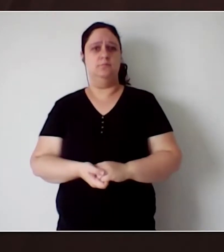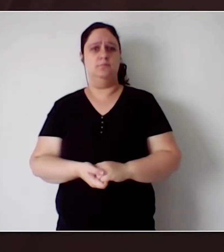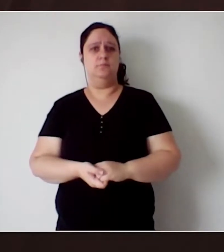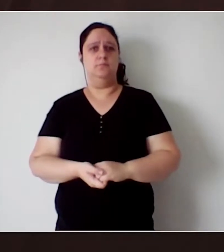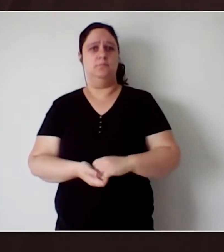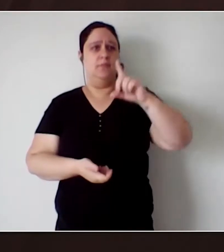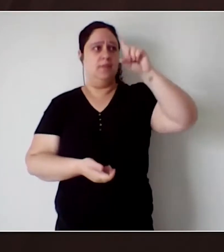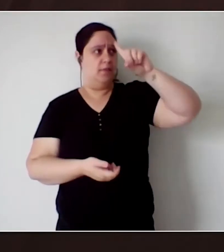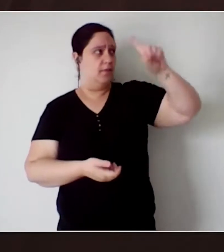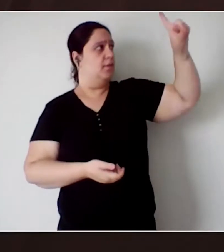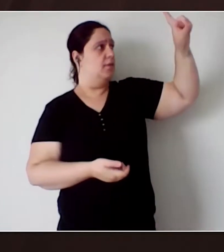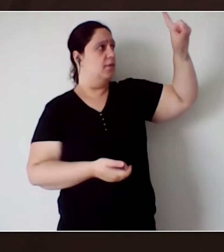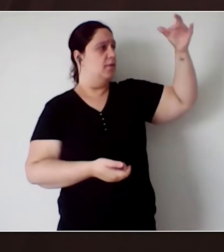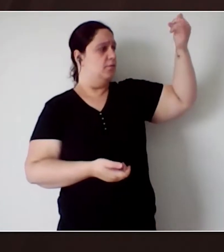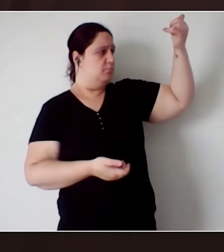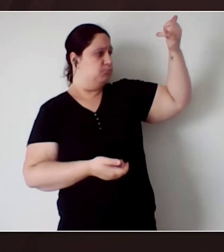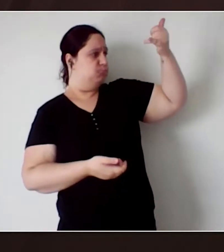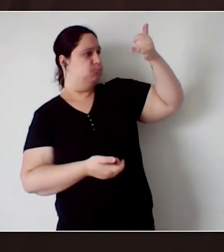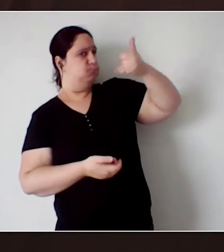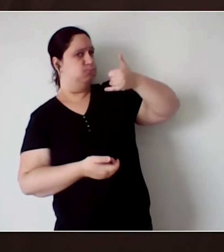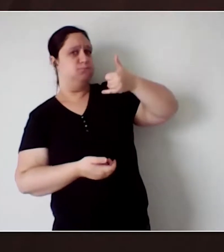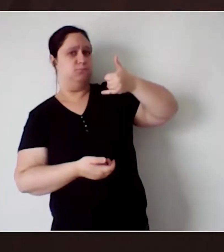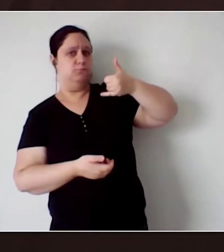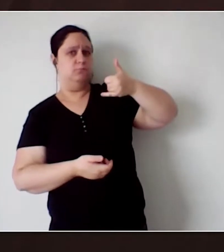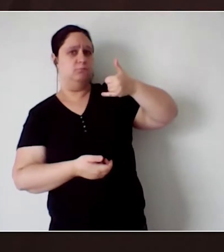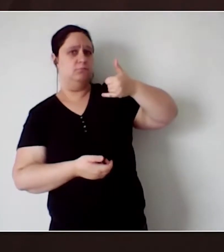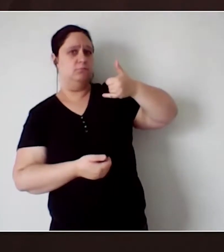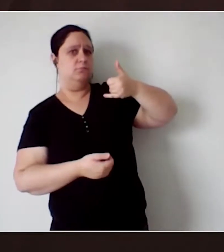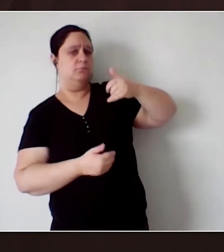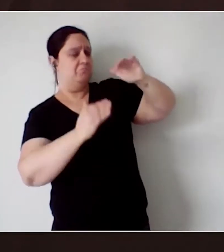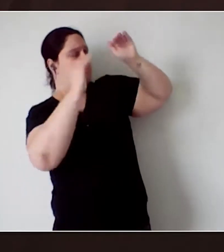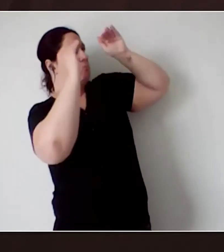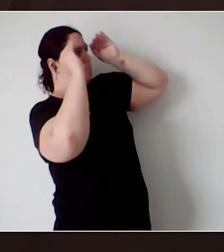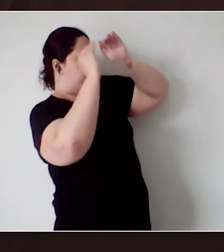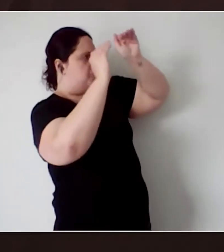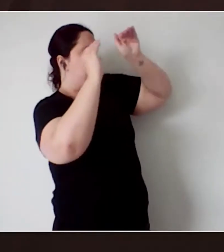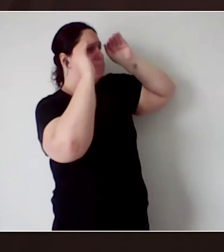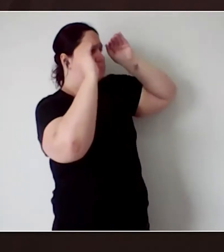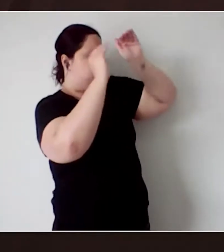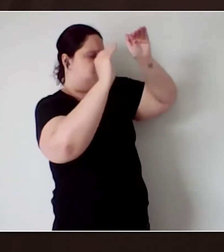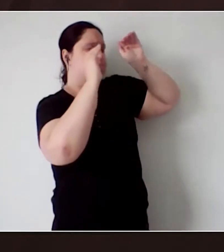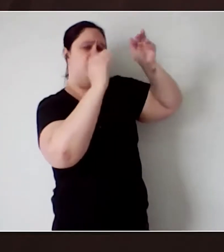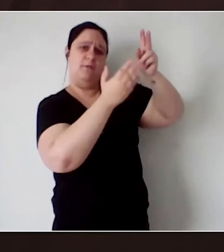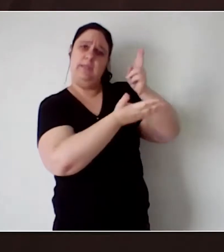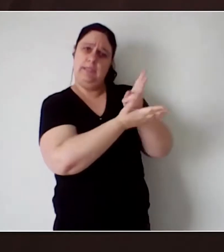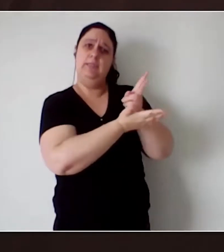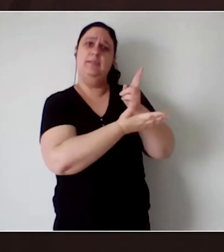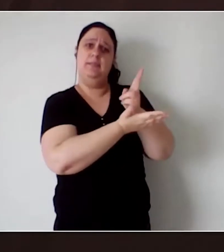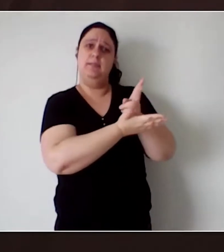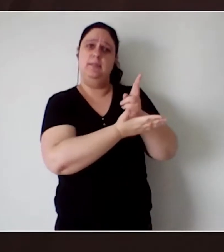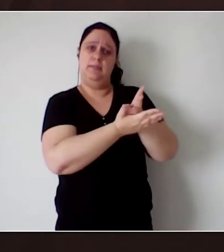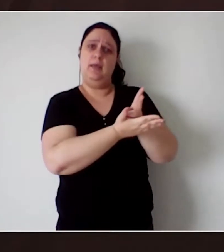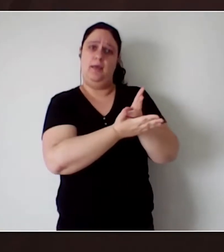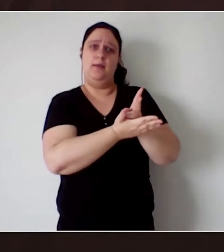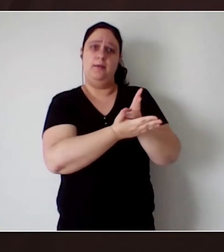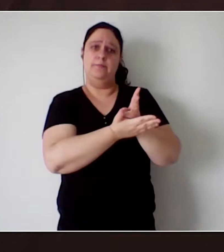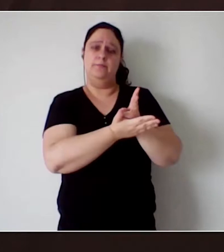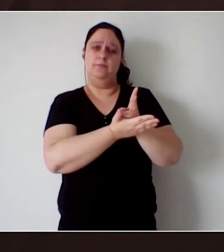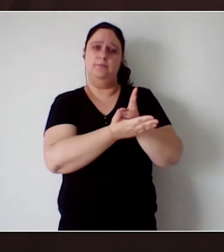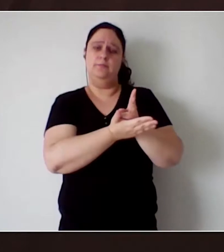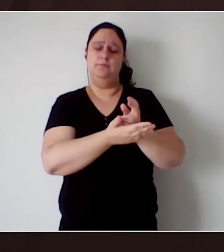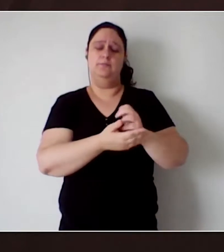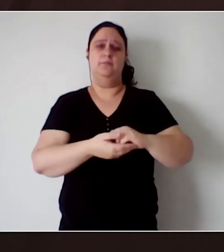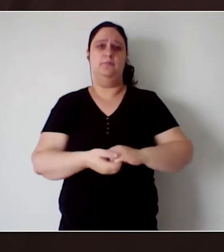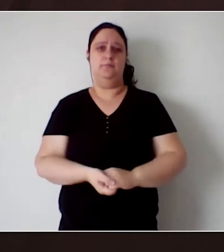de suprimento da palavra, que é o ensino dos apóstolos, principalmente o ensino que parte da boca de Pedro na época,